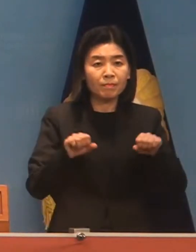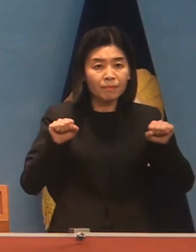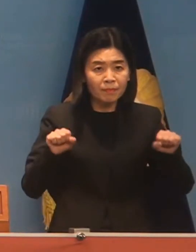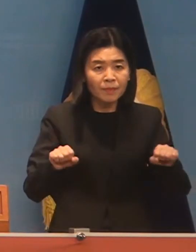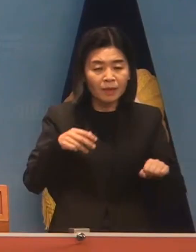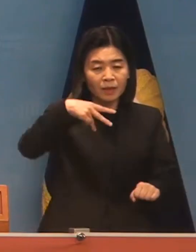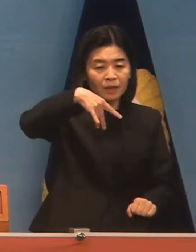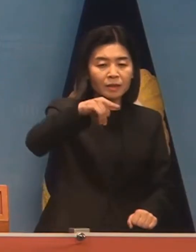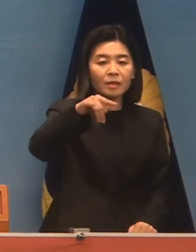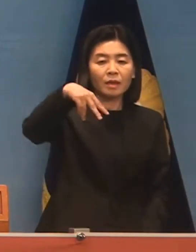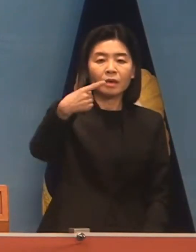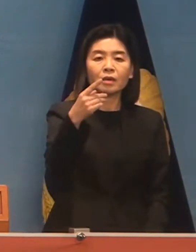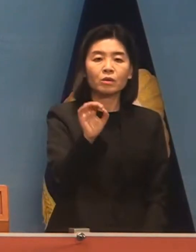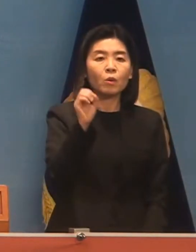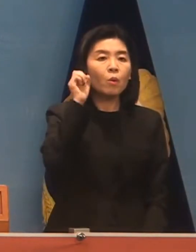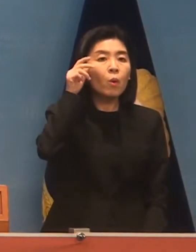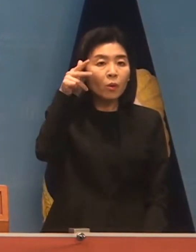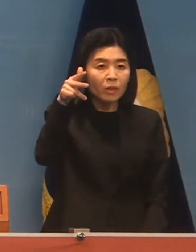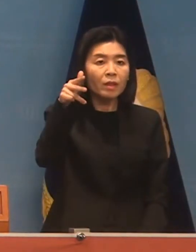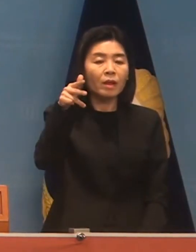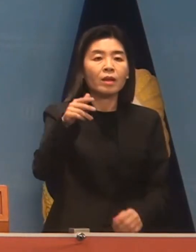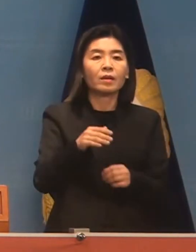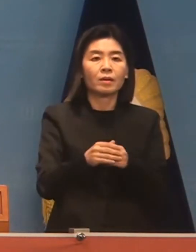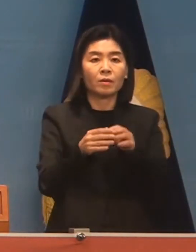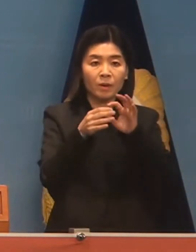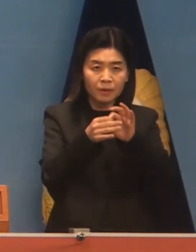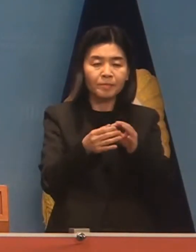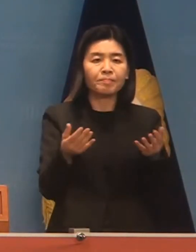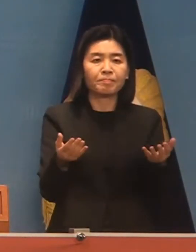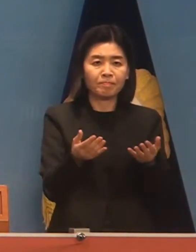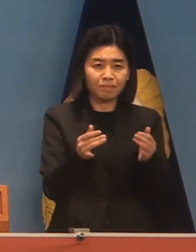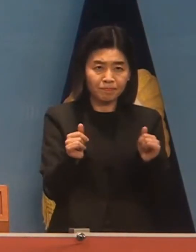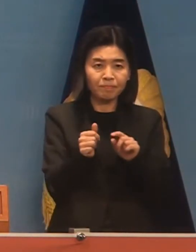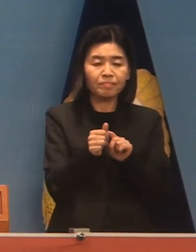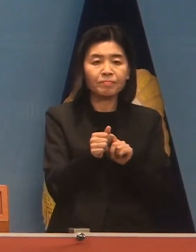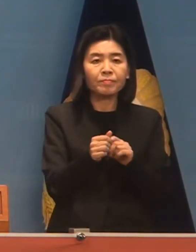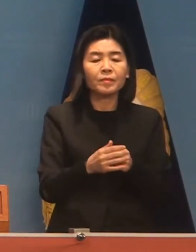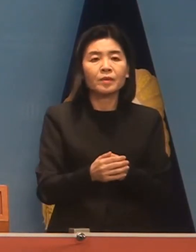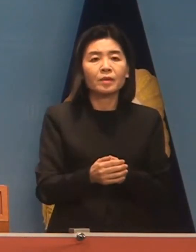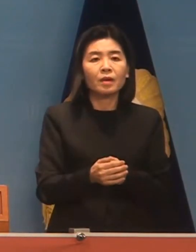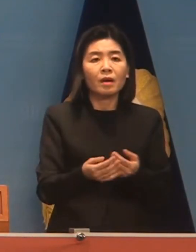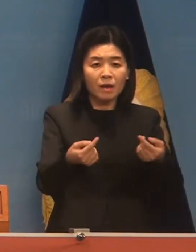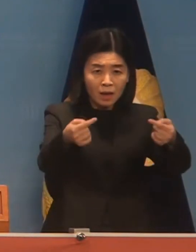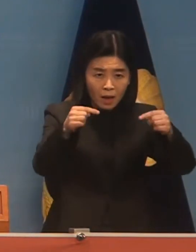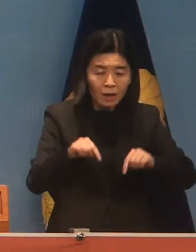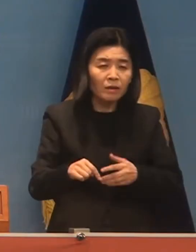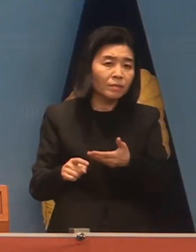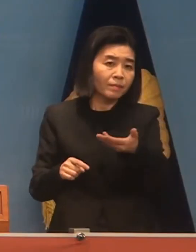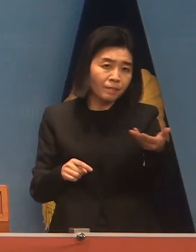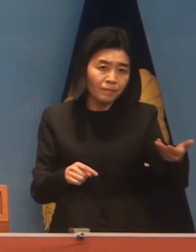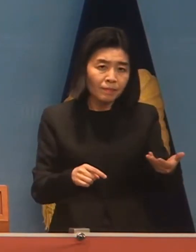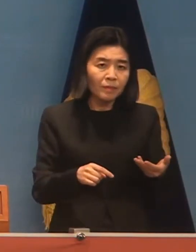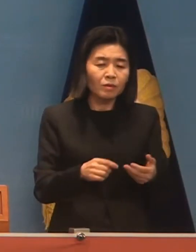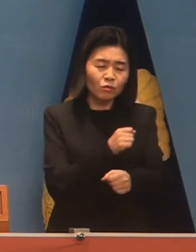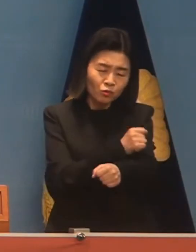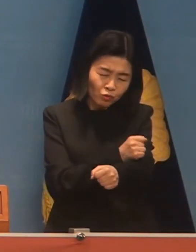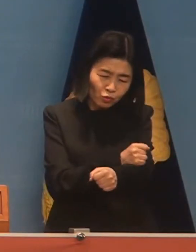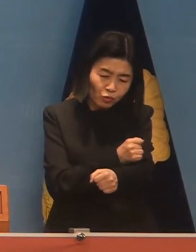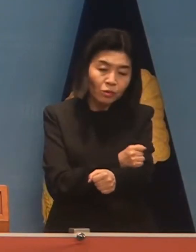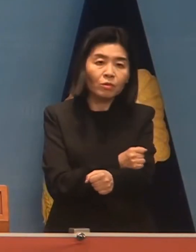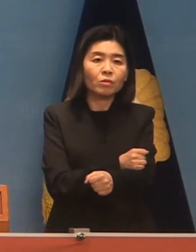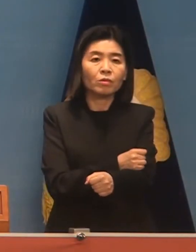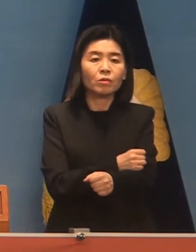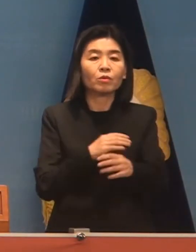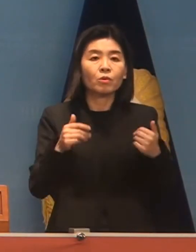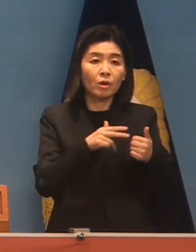안녕하십니까. 세종호텔 회보자 김난희입니다. 이 자리에 함께해 주시는 분들과 특별히 애써주시는